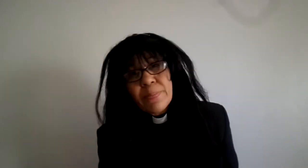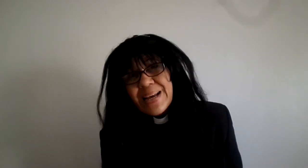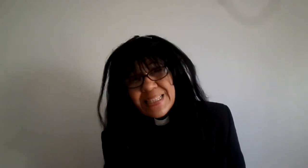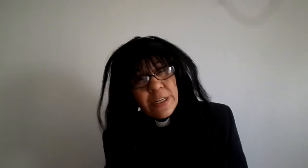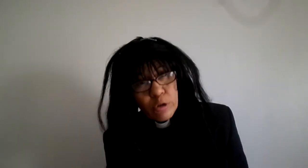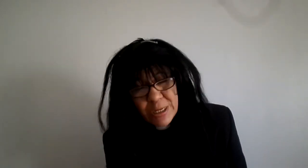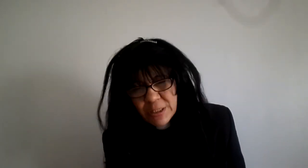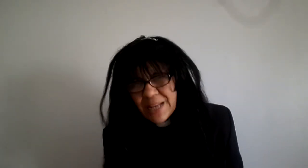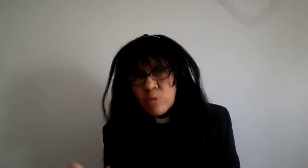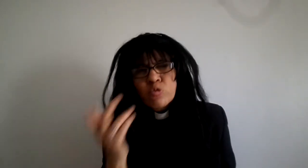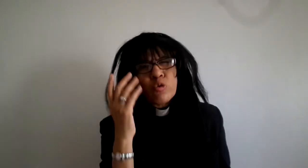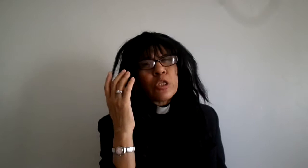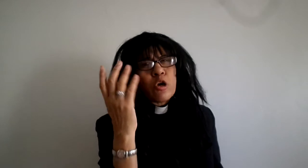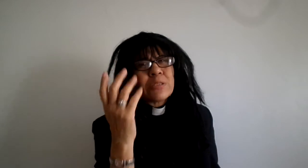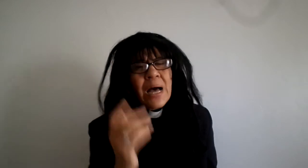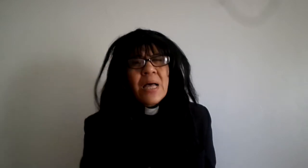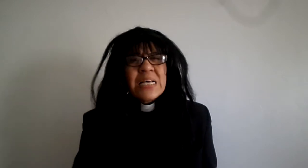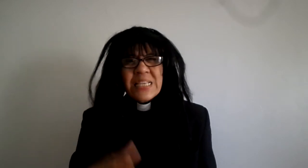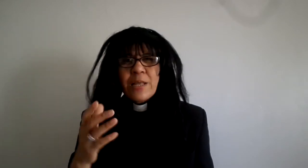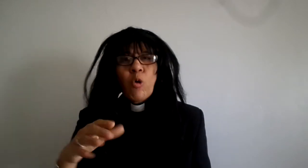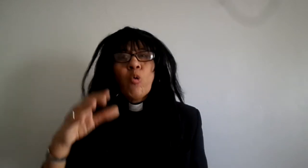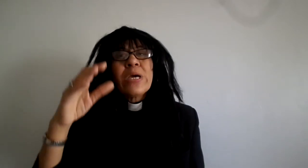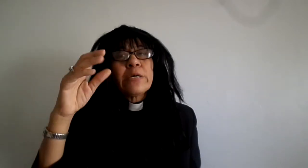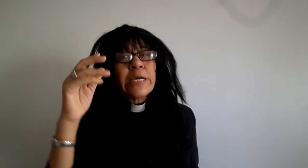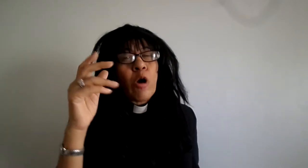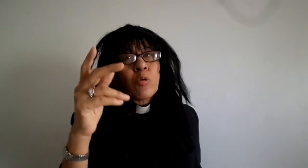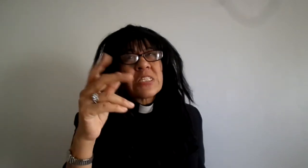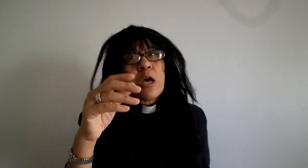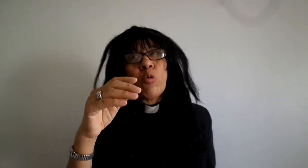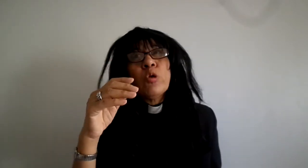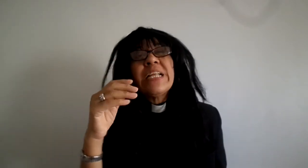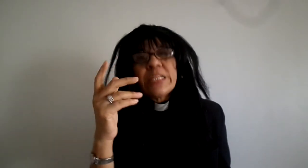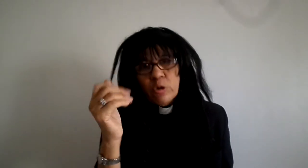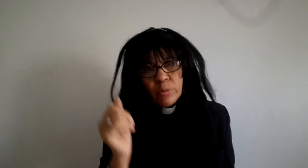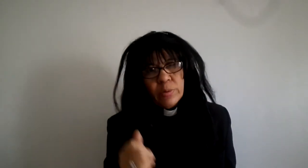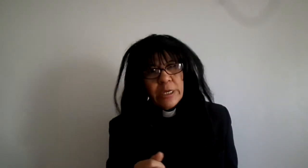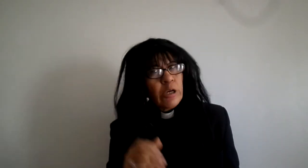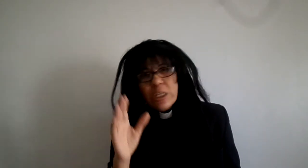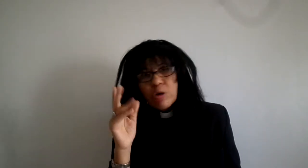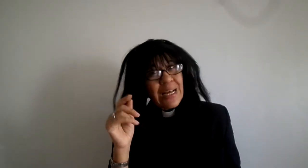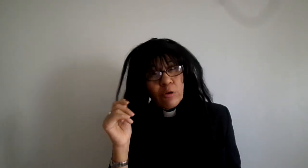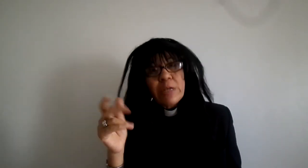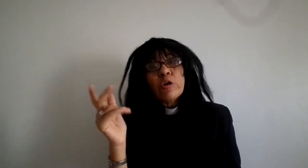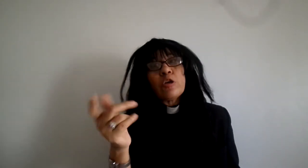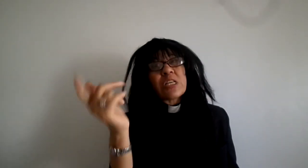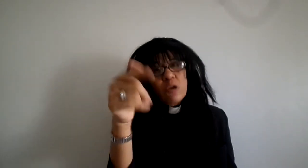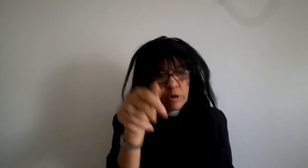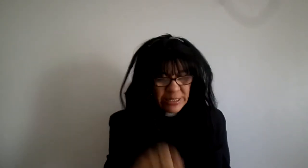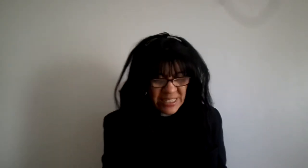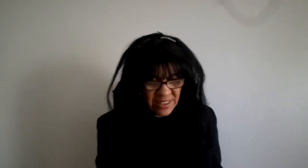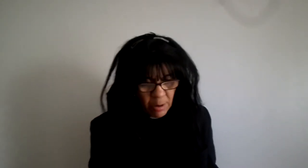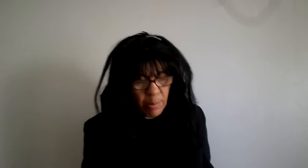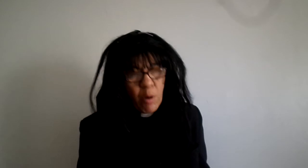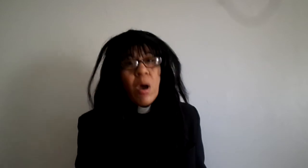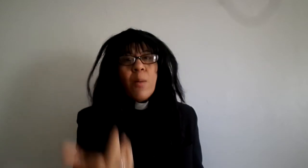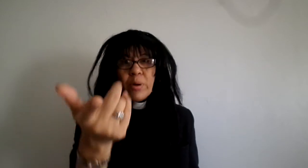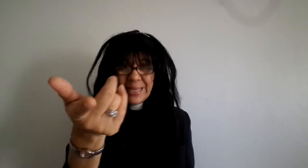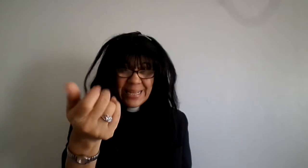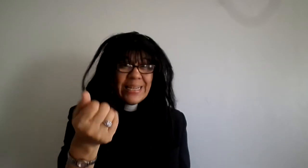en Brasil, en todo eso. Sale un idiota, sale un, como dice, un listo. Un idiota, no, y los idiotas son los que están sentados abajo, porque él es el